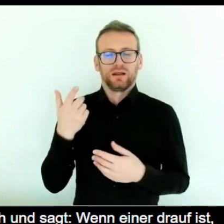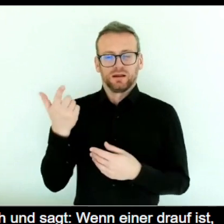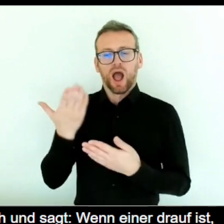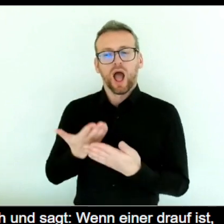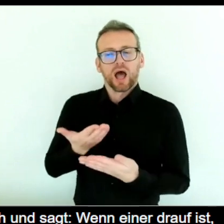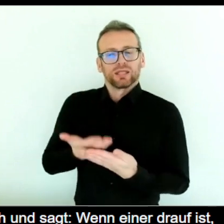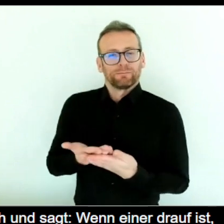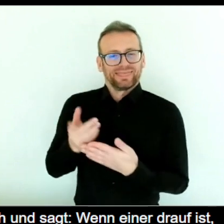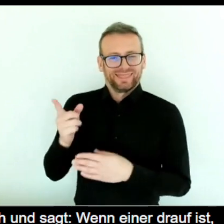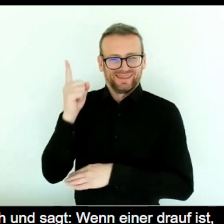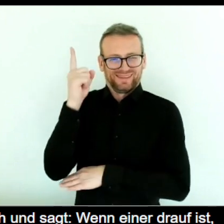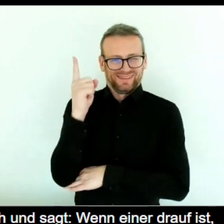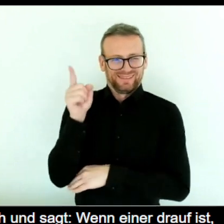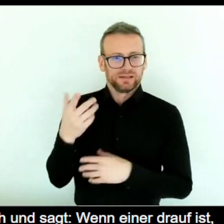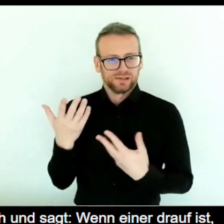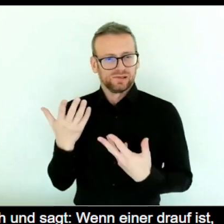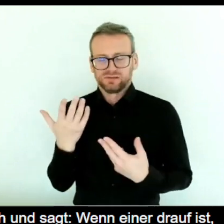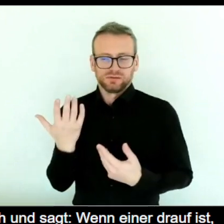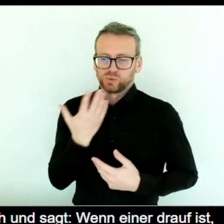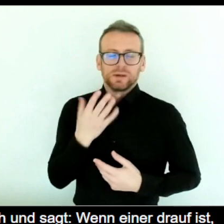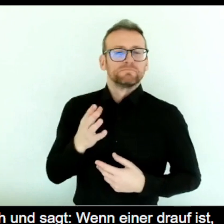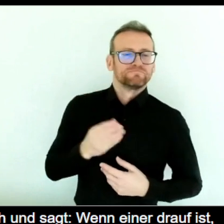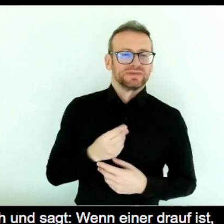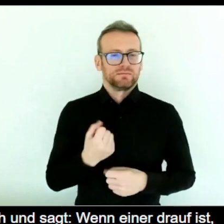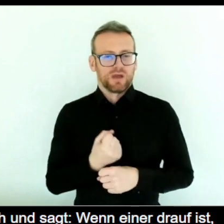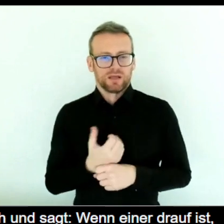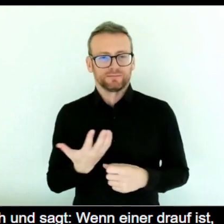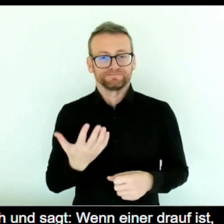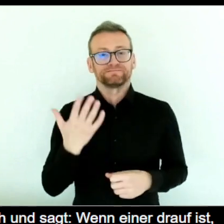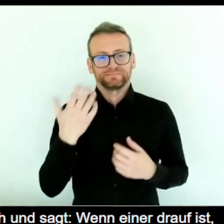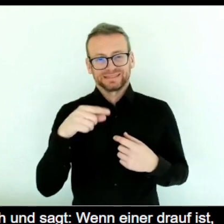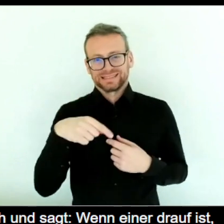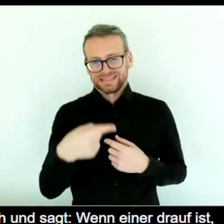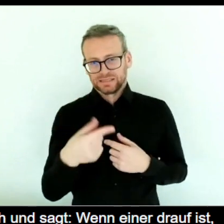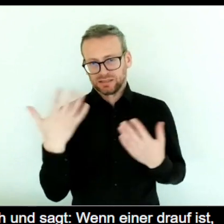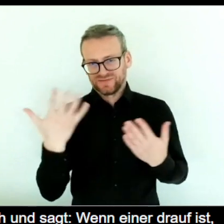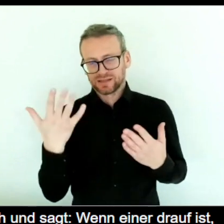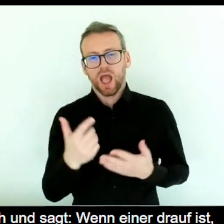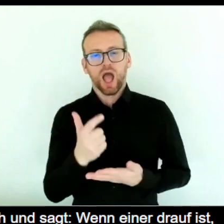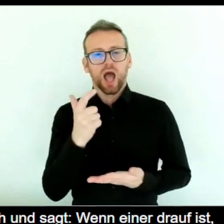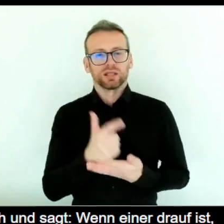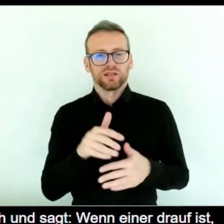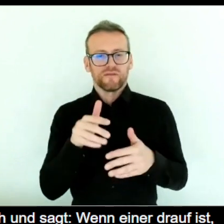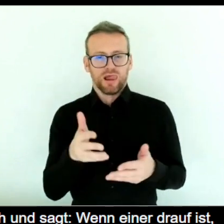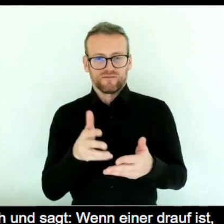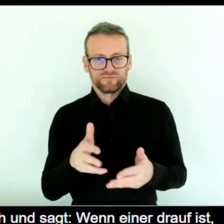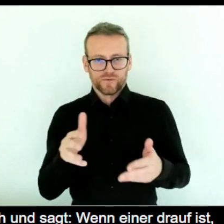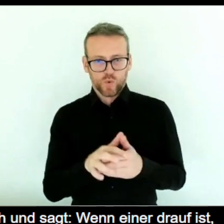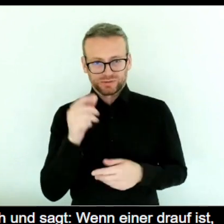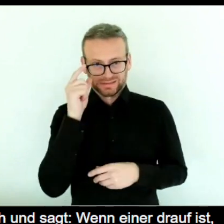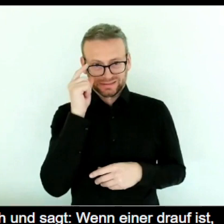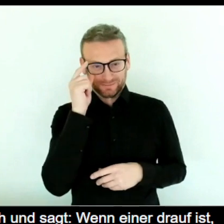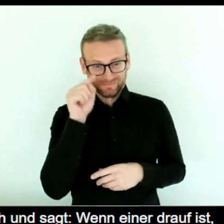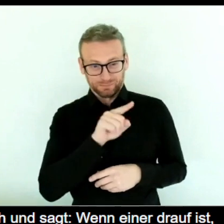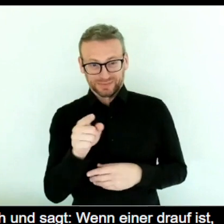Denn es wird wohl gelingen. Der Bund hat mehrfach jetzt das Unterschreiben der Verwaltungsvereinbarung immer wieder um eine Woche verschoben.